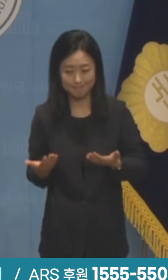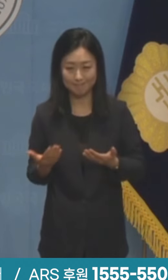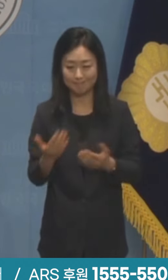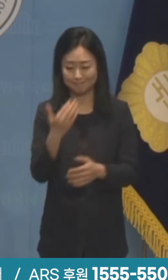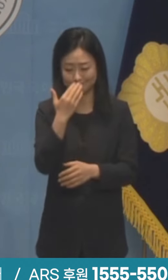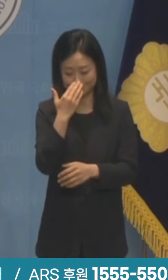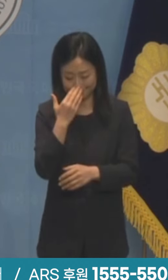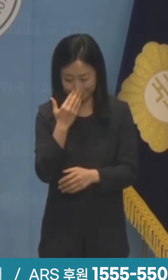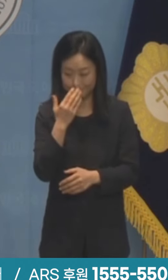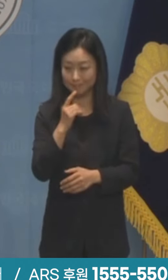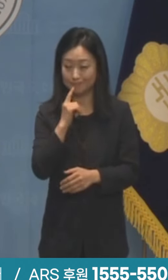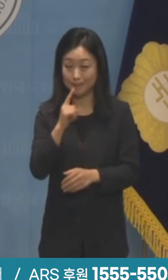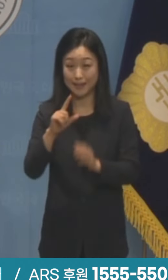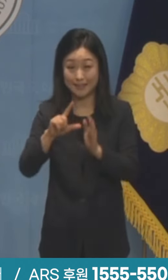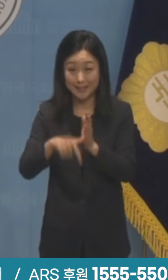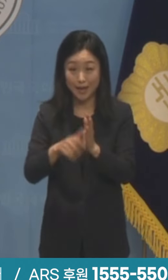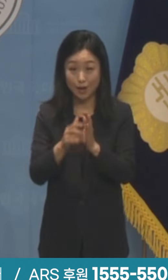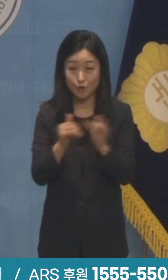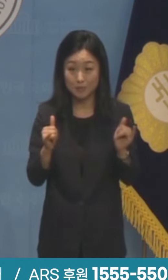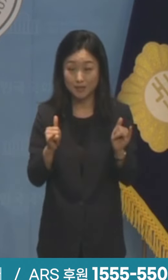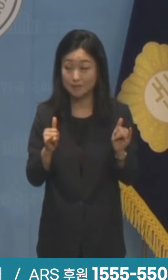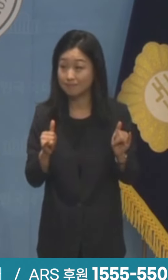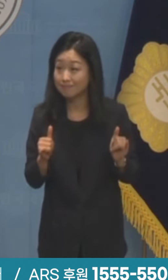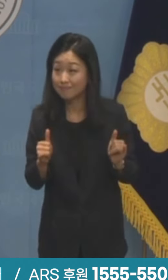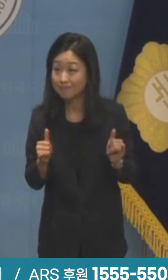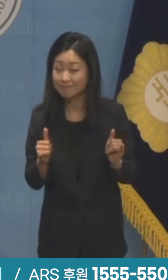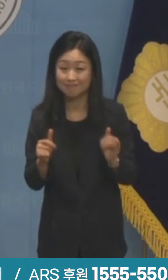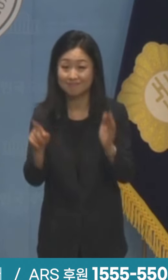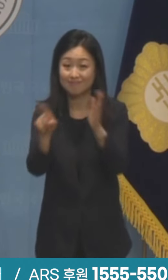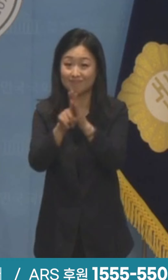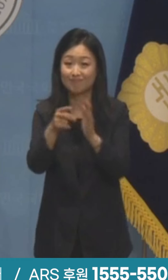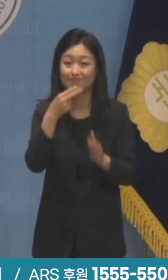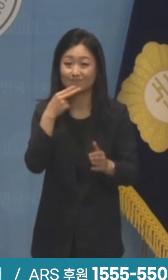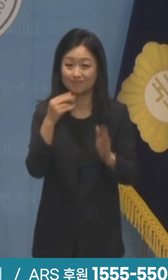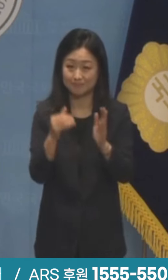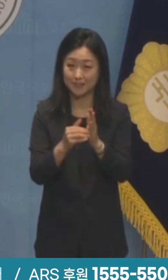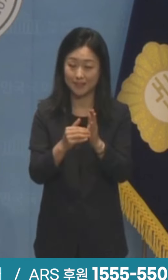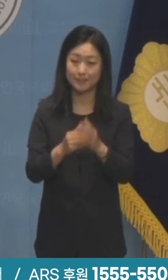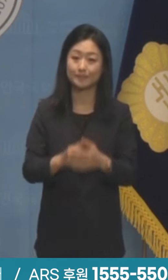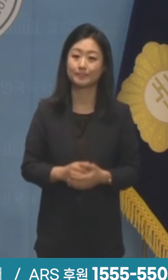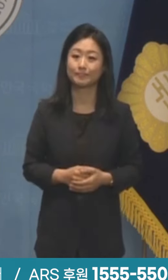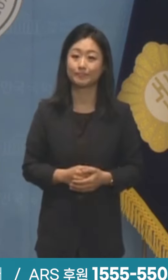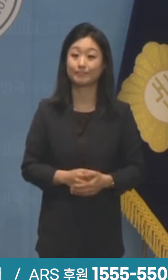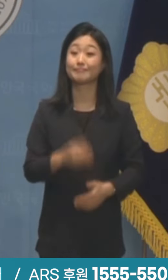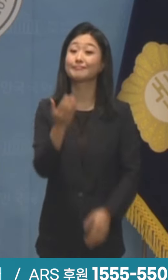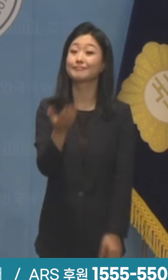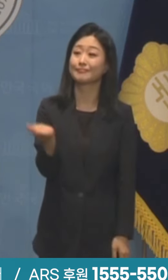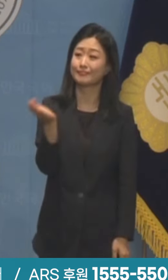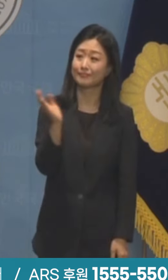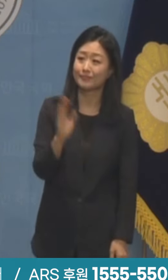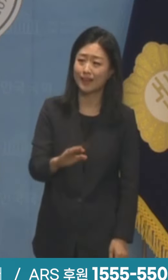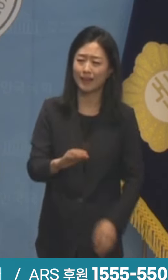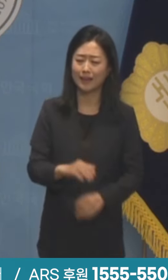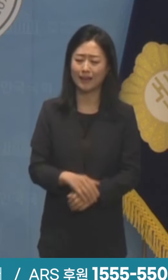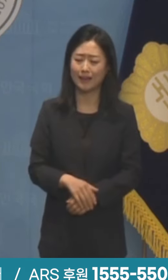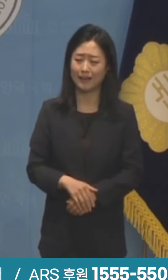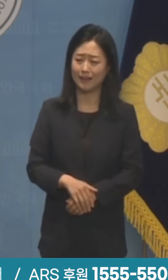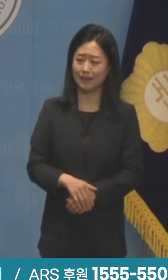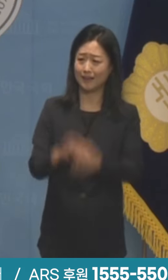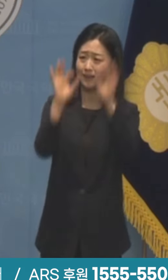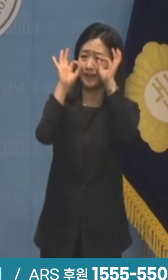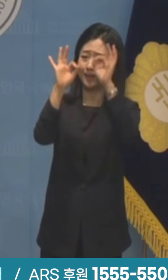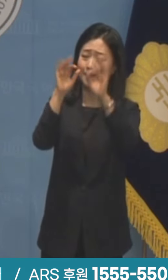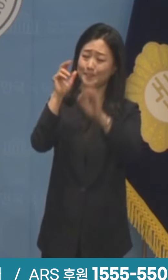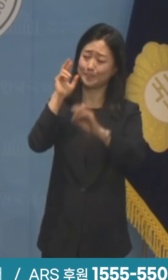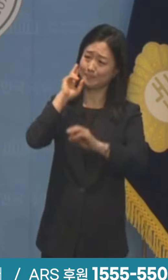때 그 말을 믿는 국민은 아무도 없었을 겁니다 그래도이 정도일 줄은